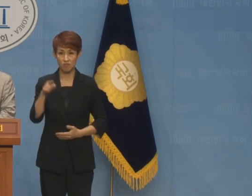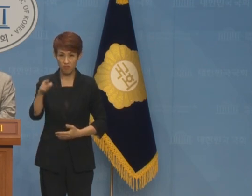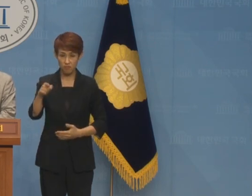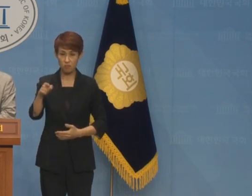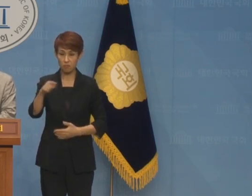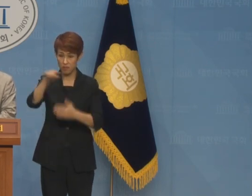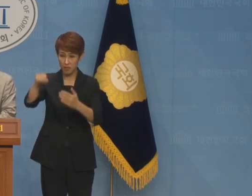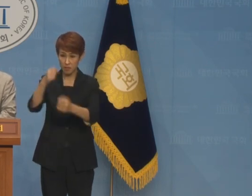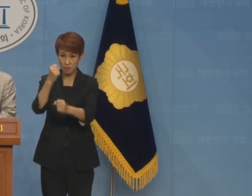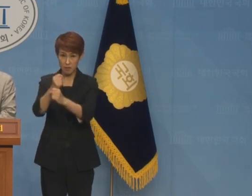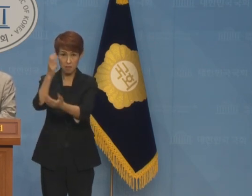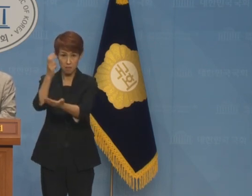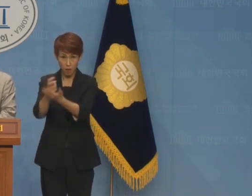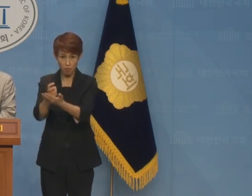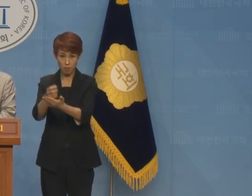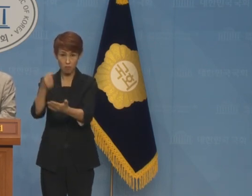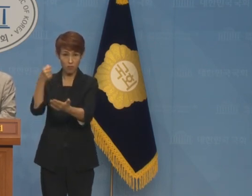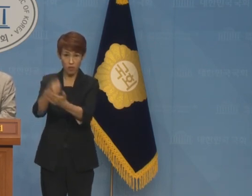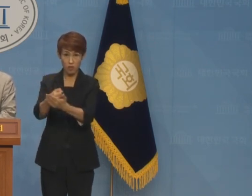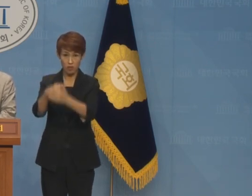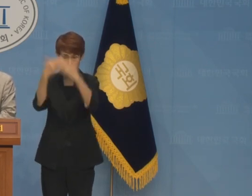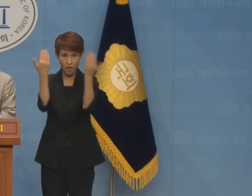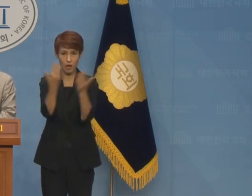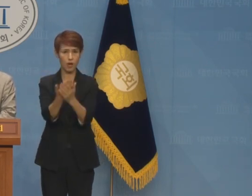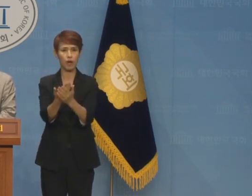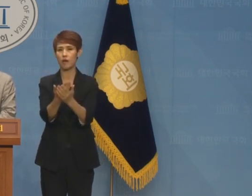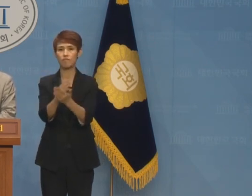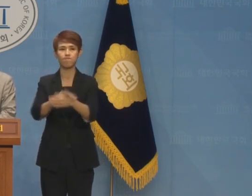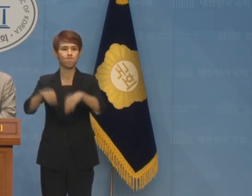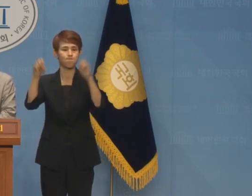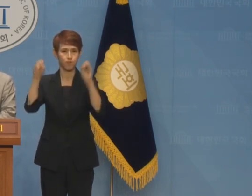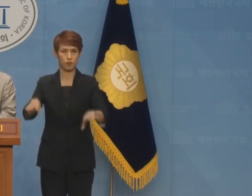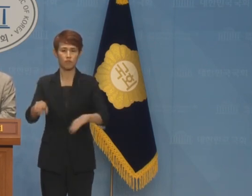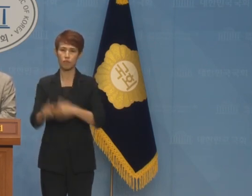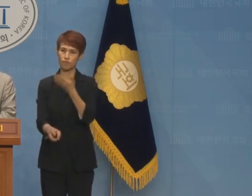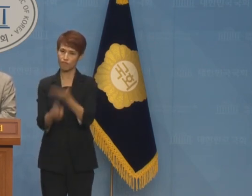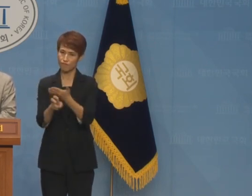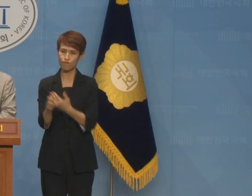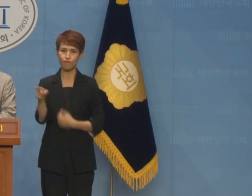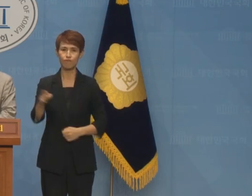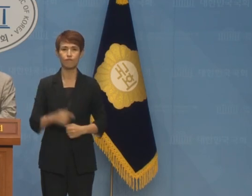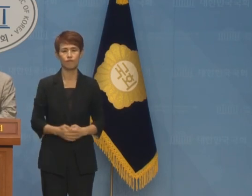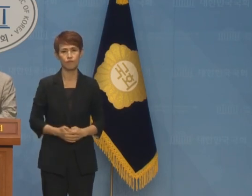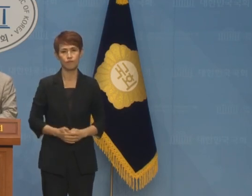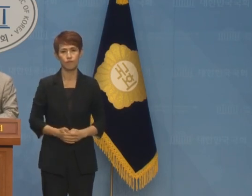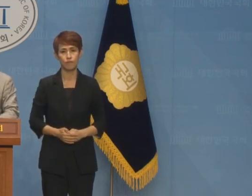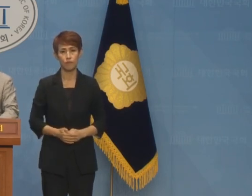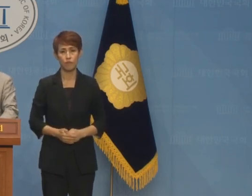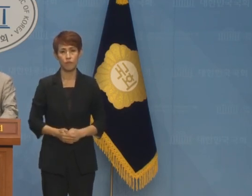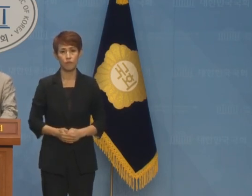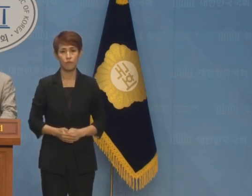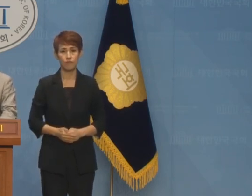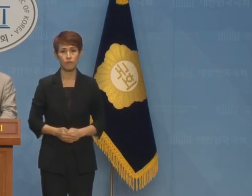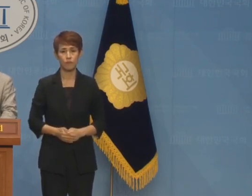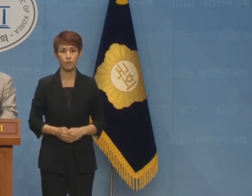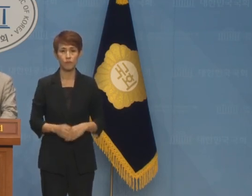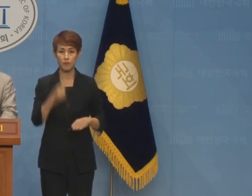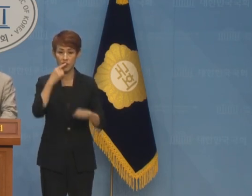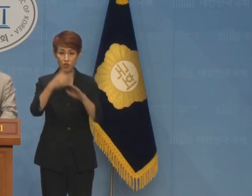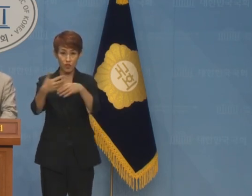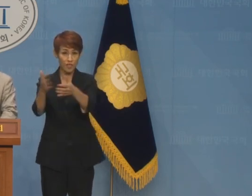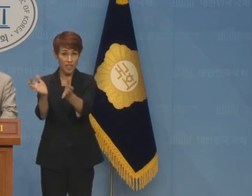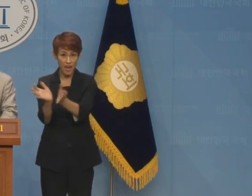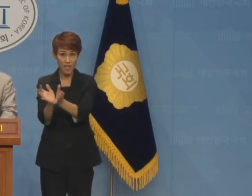법도 결정도 모두 무효이다 위헌입니다 오늘날 민주당이